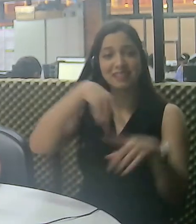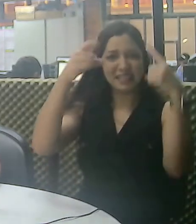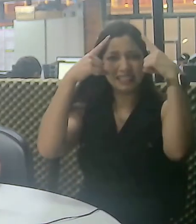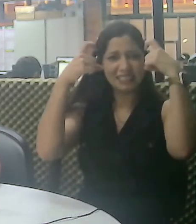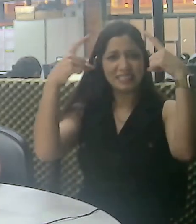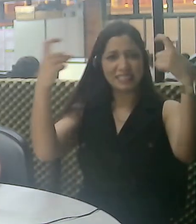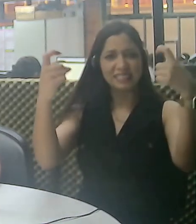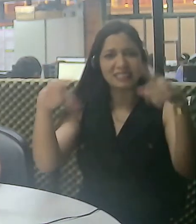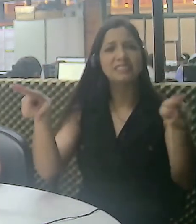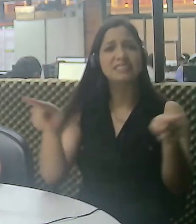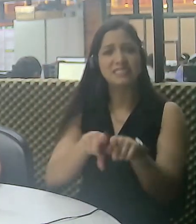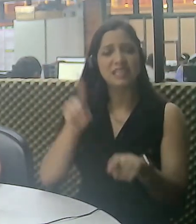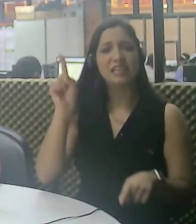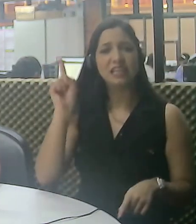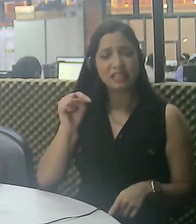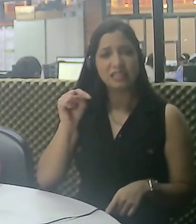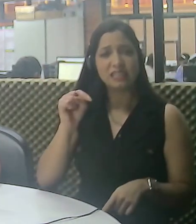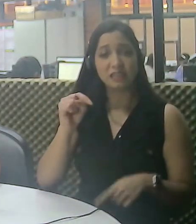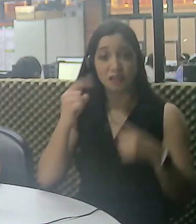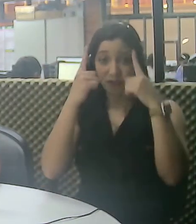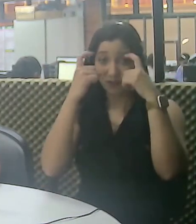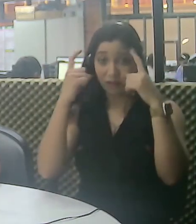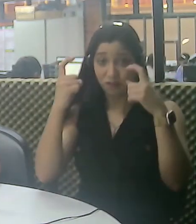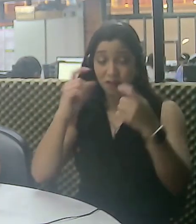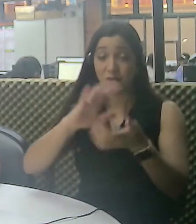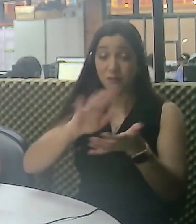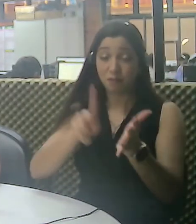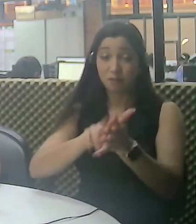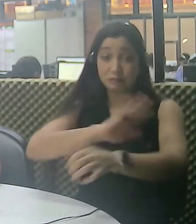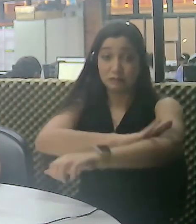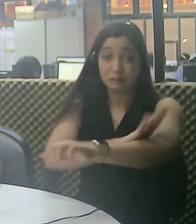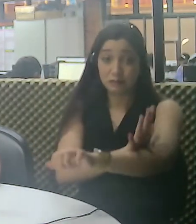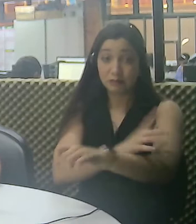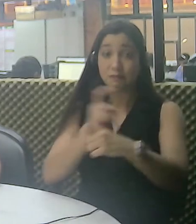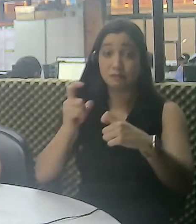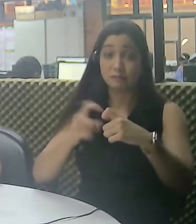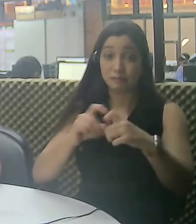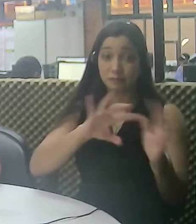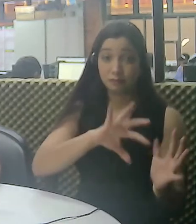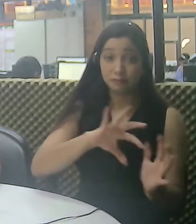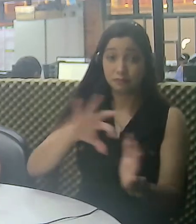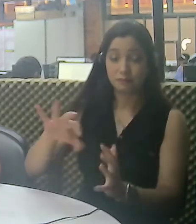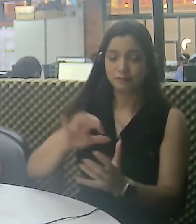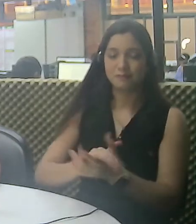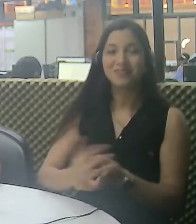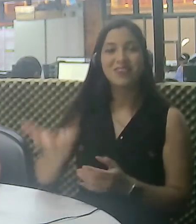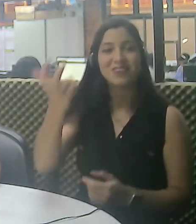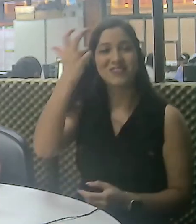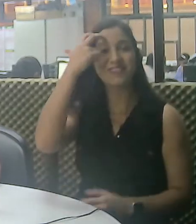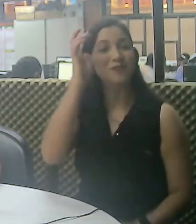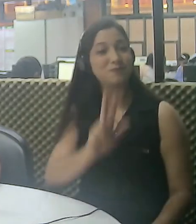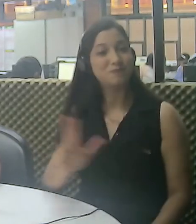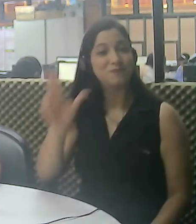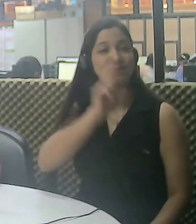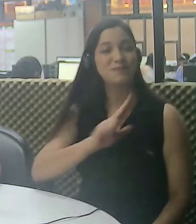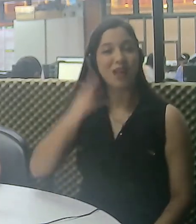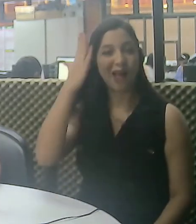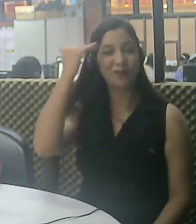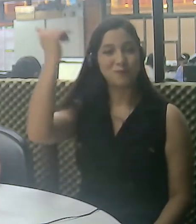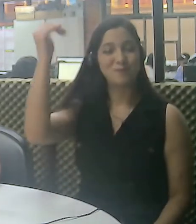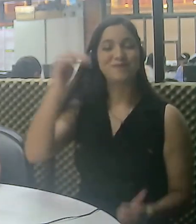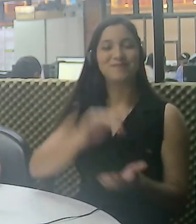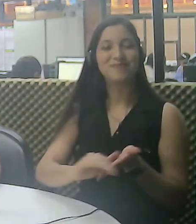violência, incluindo situações de violência racial e médica. Cultura de Uberlândia em destaque.